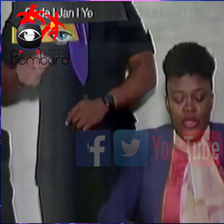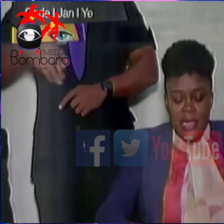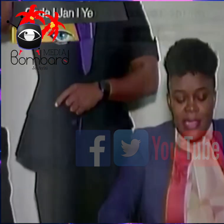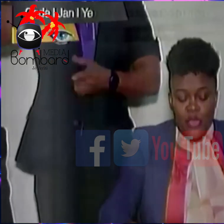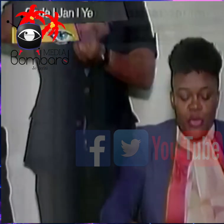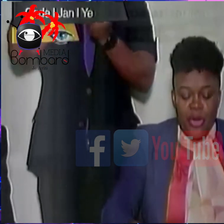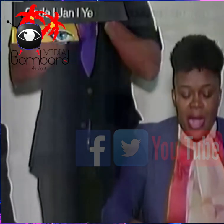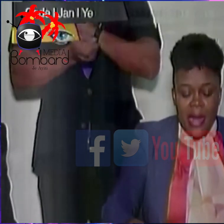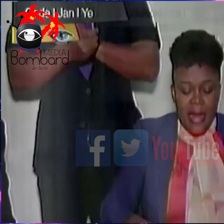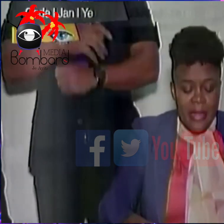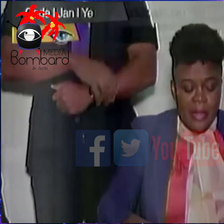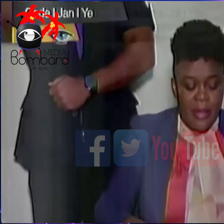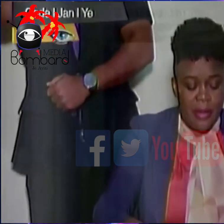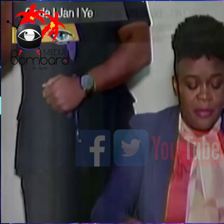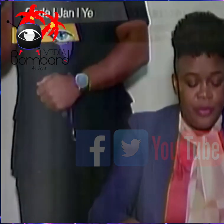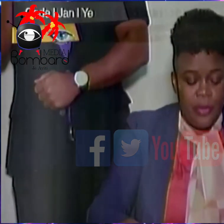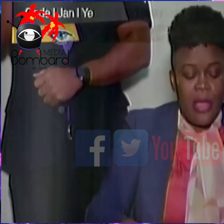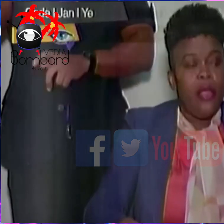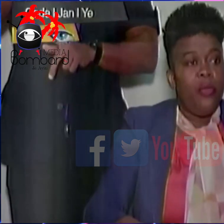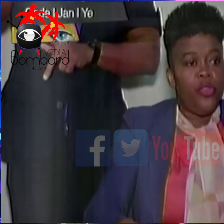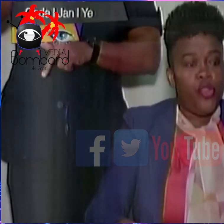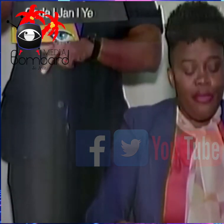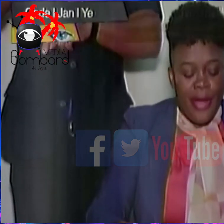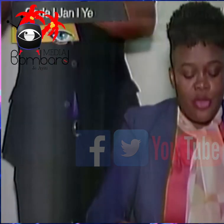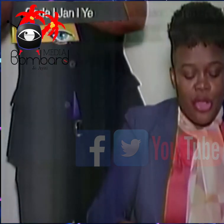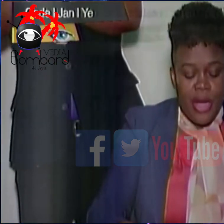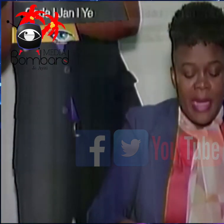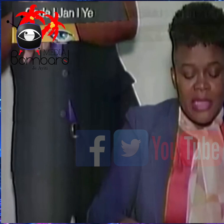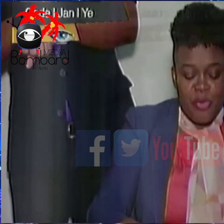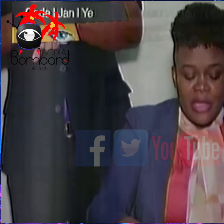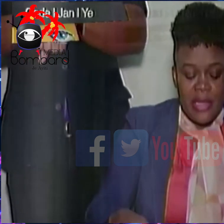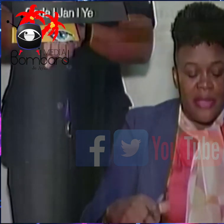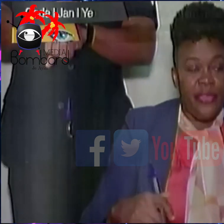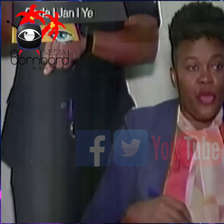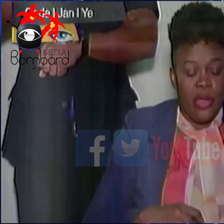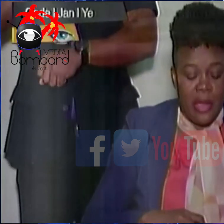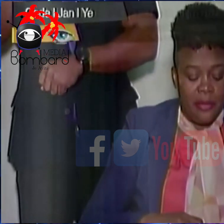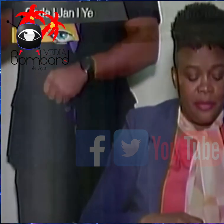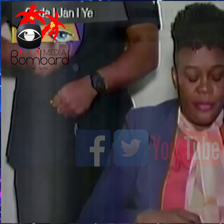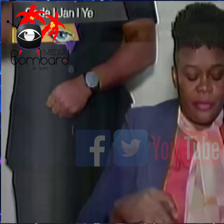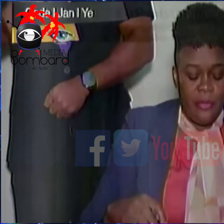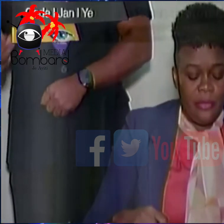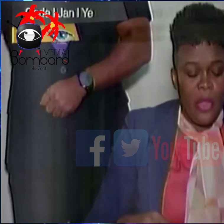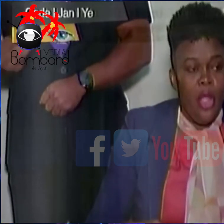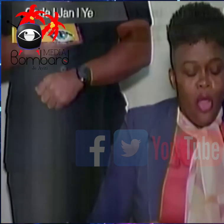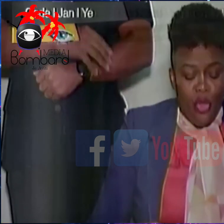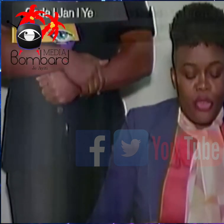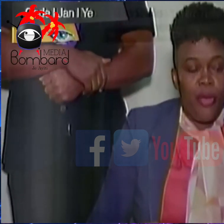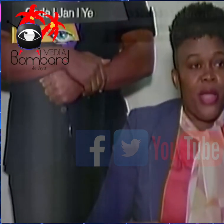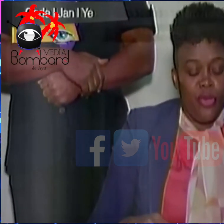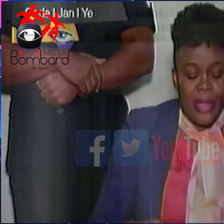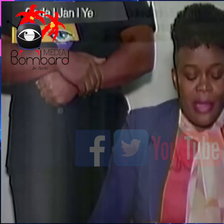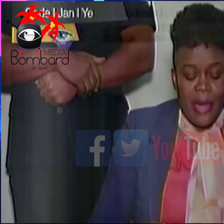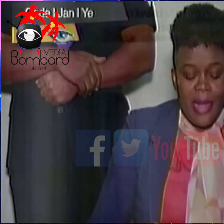D'autres utilisent des supports archaïques. Plusieurs facteurs expliquent ces difficultés.